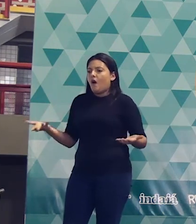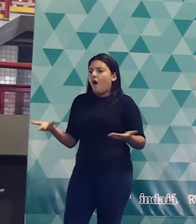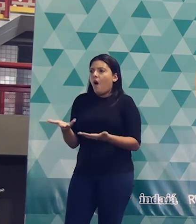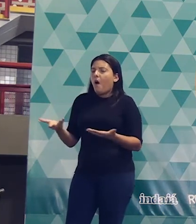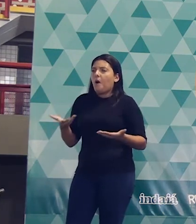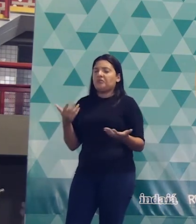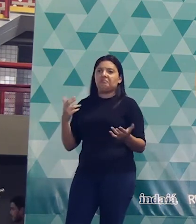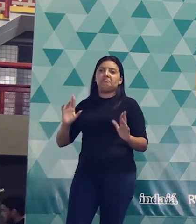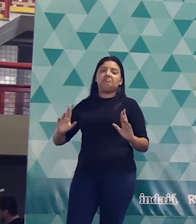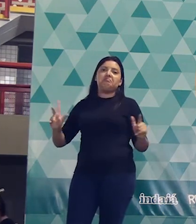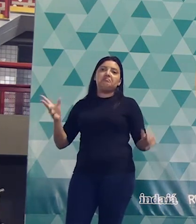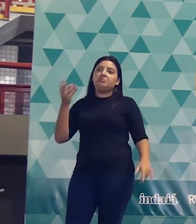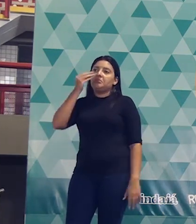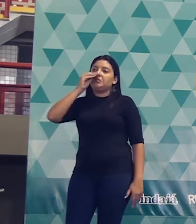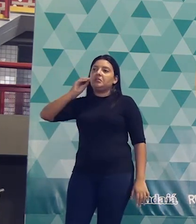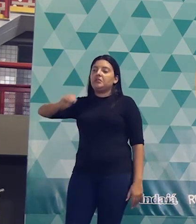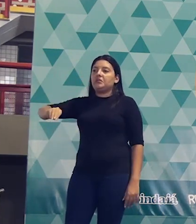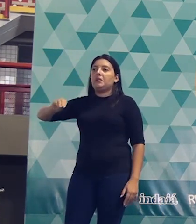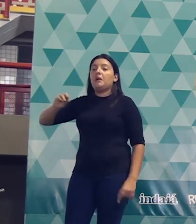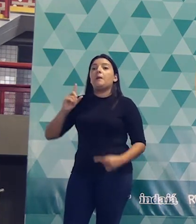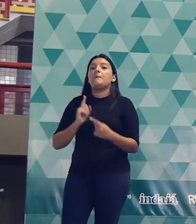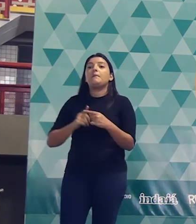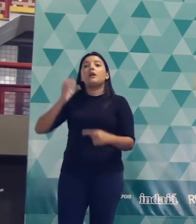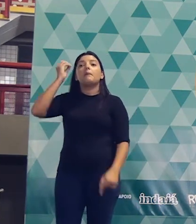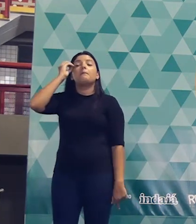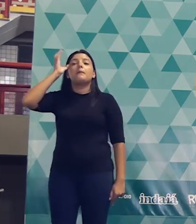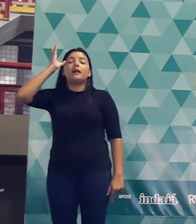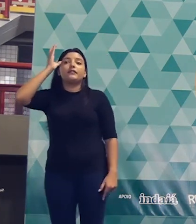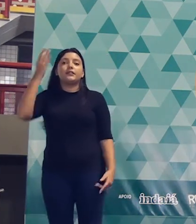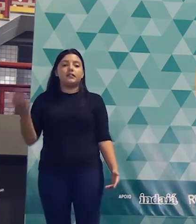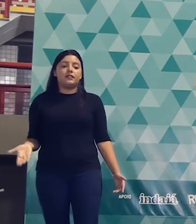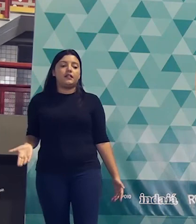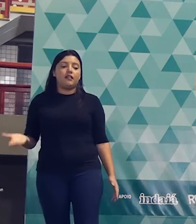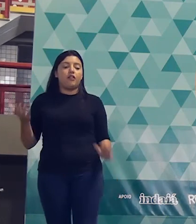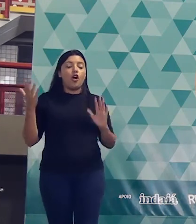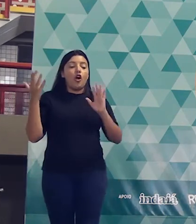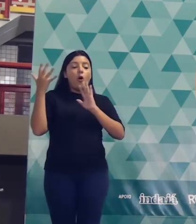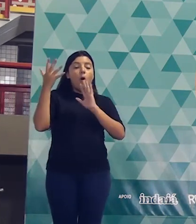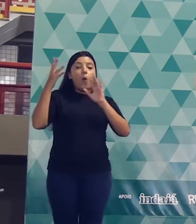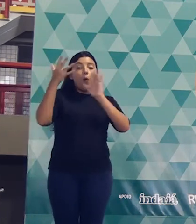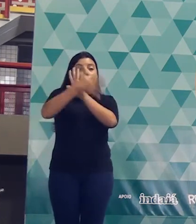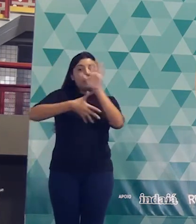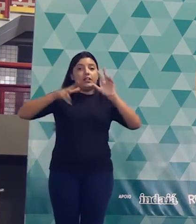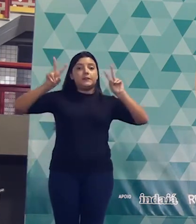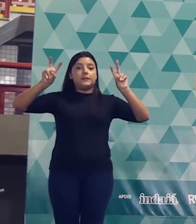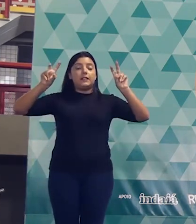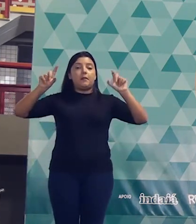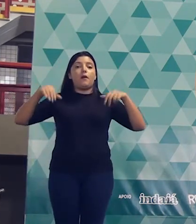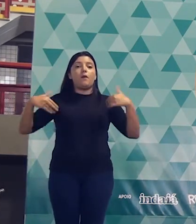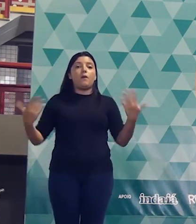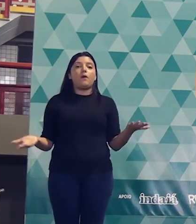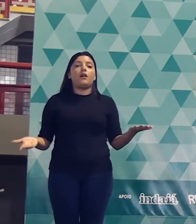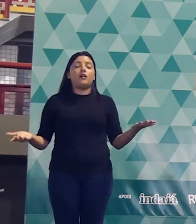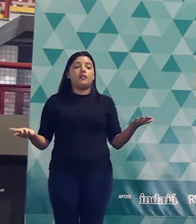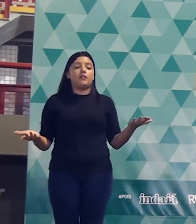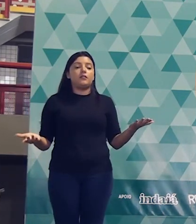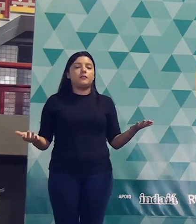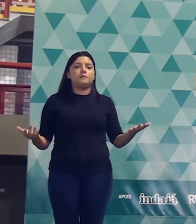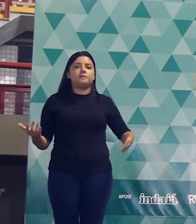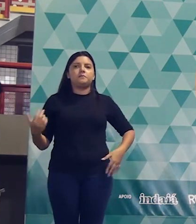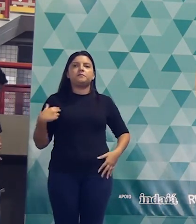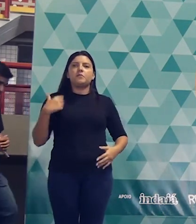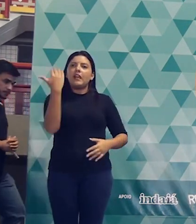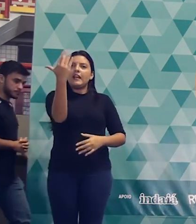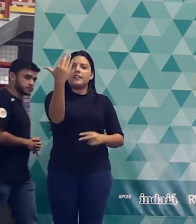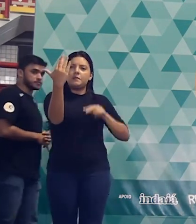também muda. E aqui, qual é o tema do texto? Qual é o tema central do texto? Ela se olha no espelho e